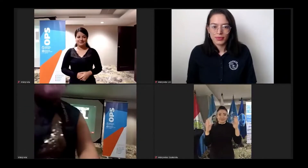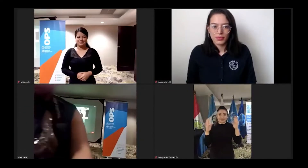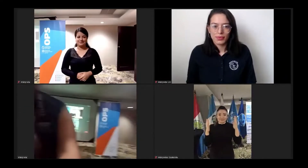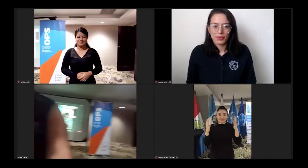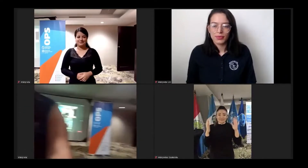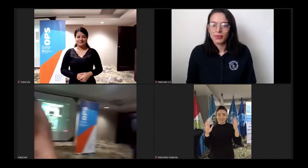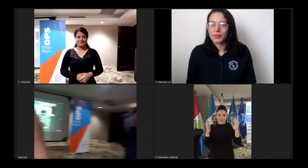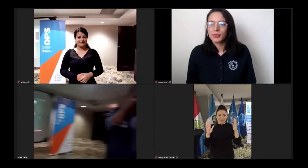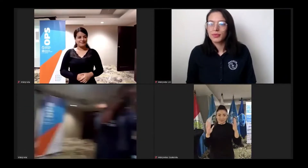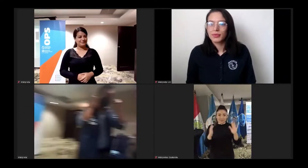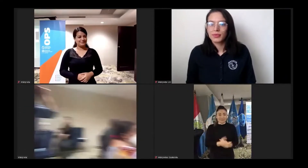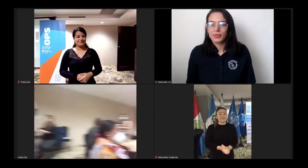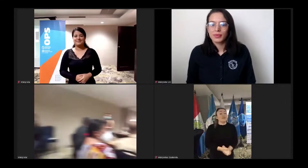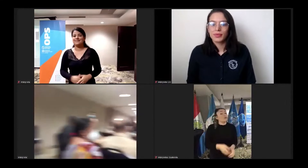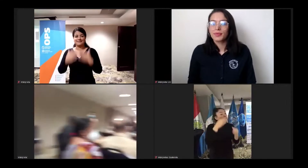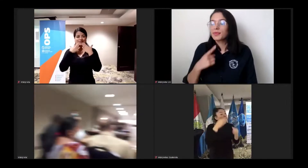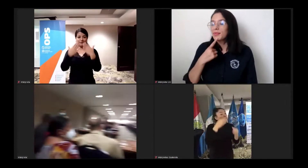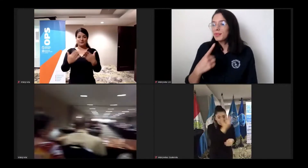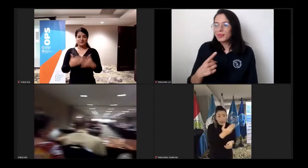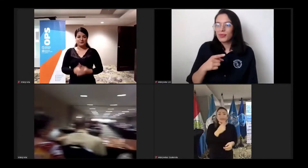Muchas gracias, Germán, por tus palabras.